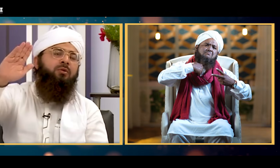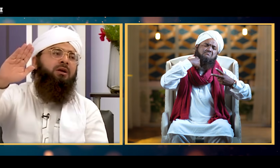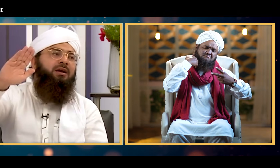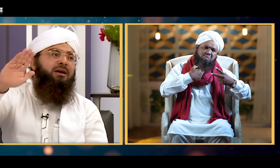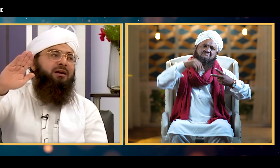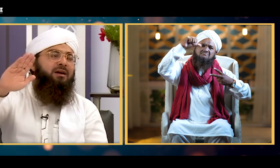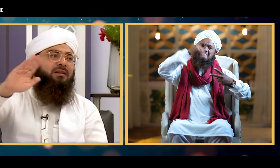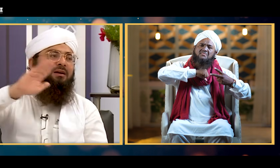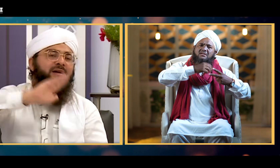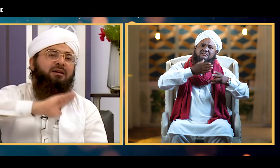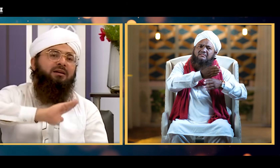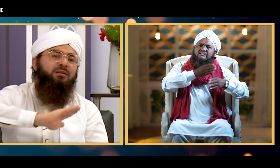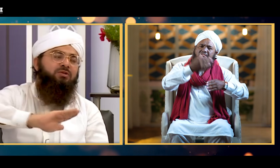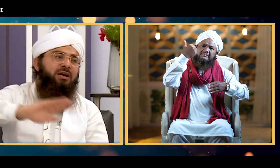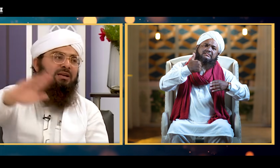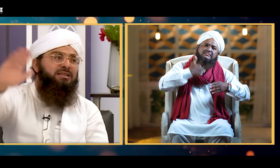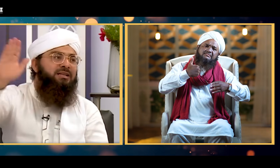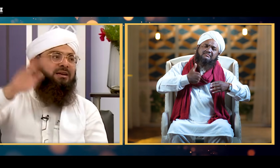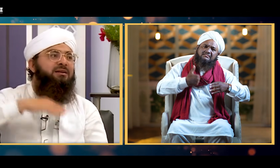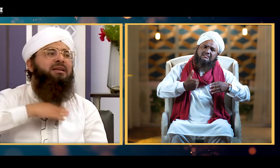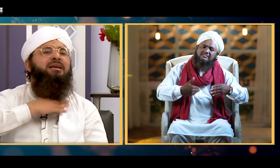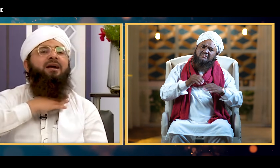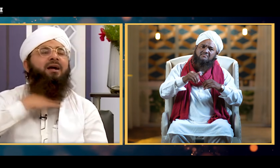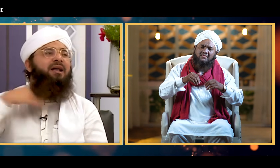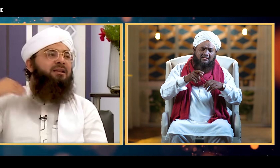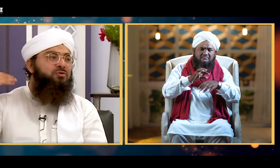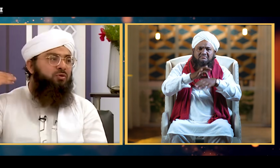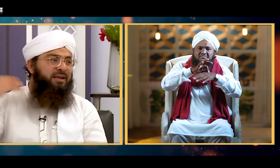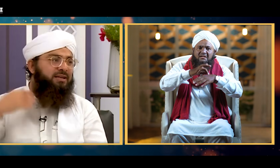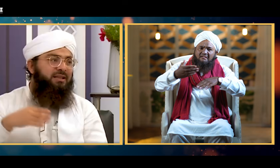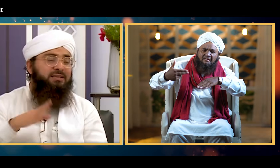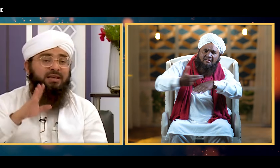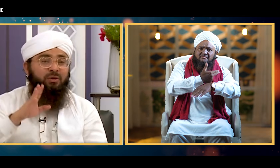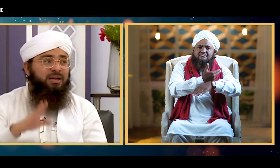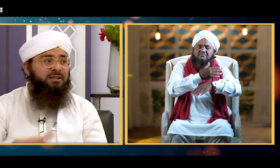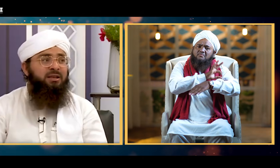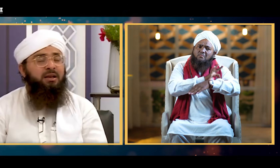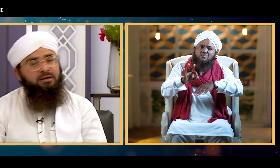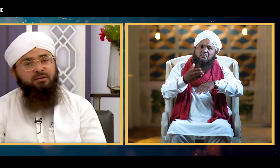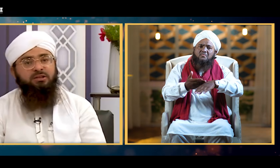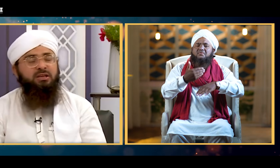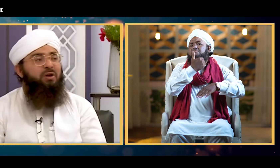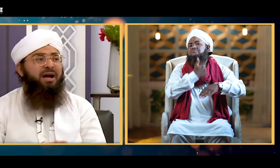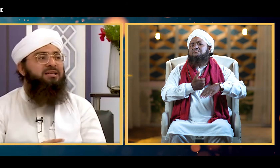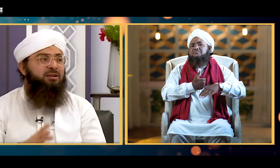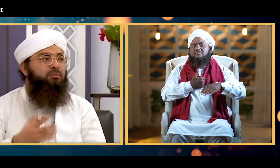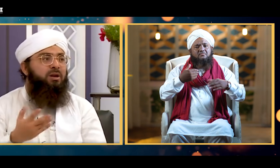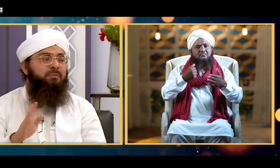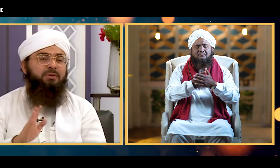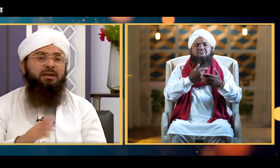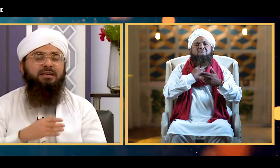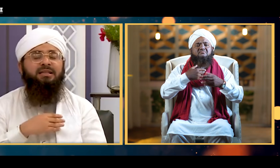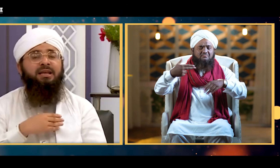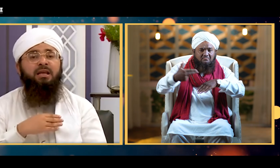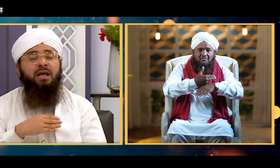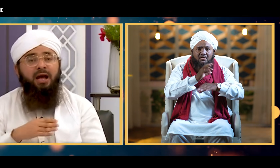کو کاٹتے کاٹتے کاٹتے اس کا نیچے تک، یعنی کھال تک اس کو لے جاتے ہیں، مہرہ جسے کہا جاتا ہے، جس کی کوئی حاجت نہیں، مہرہ